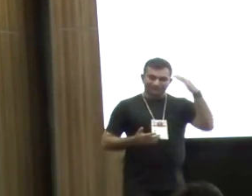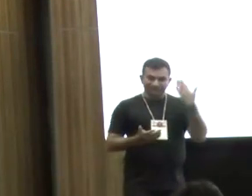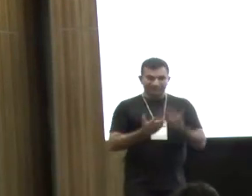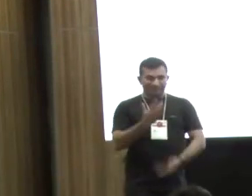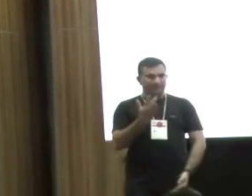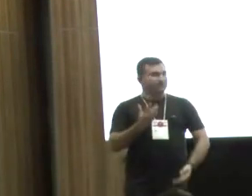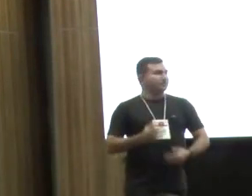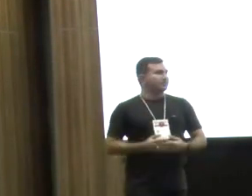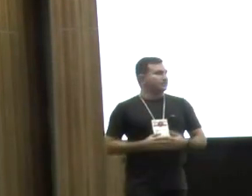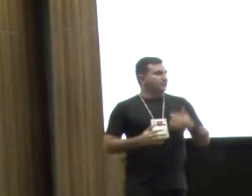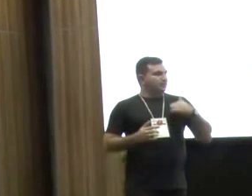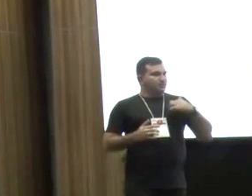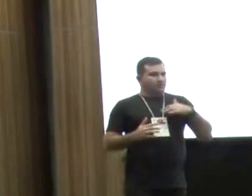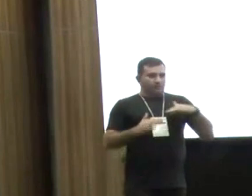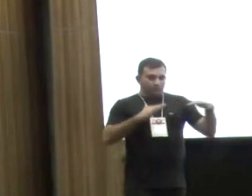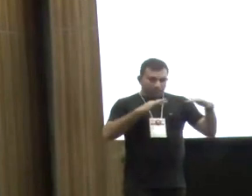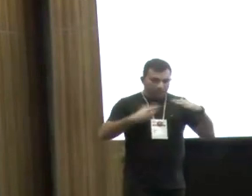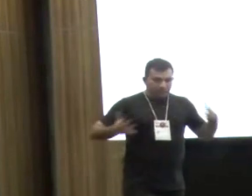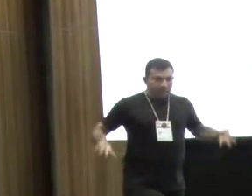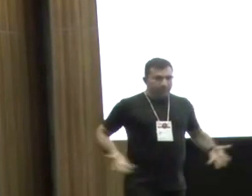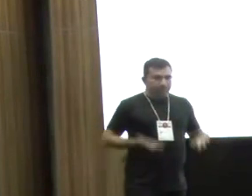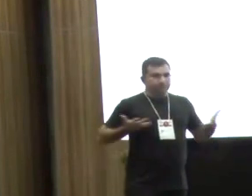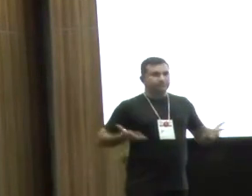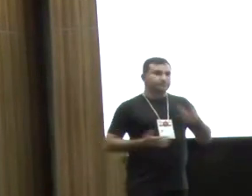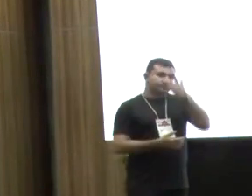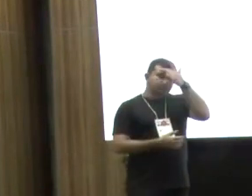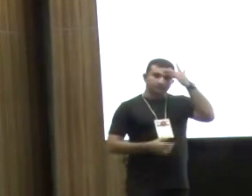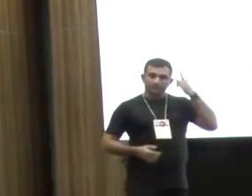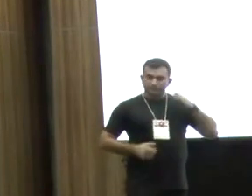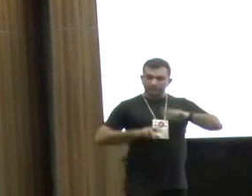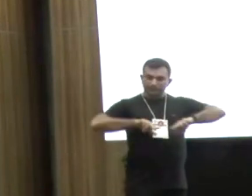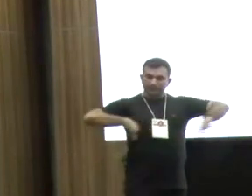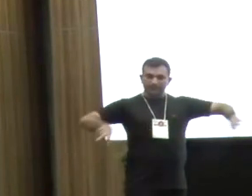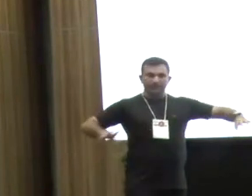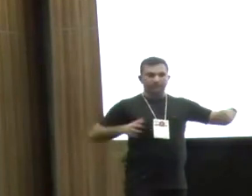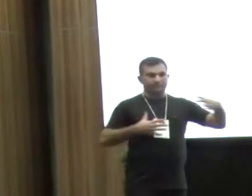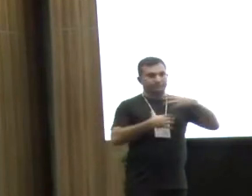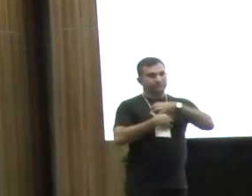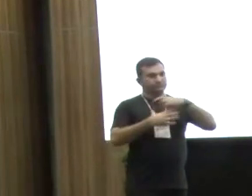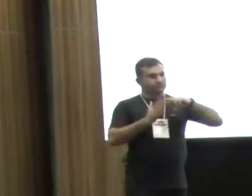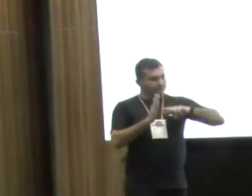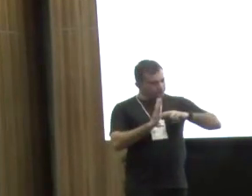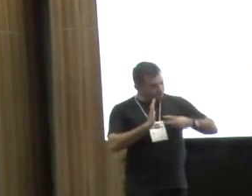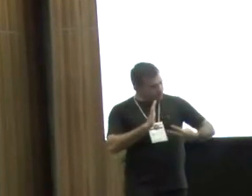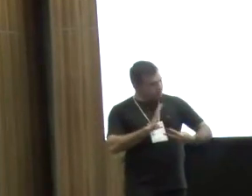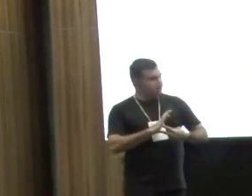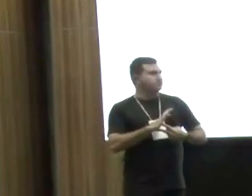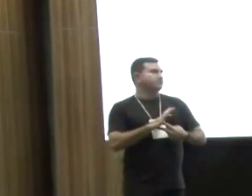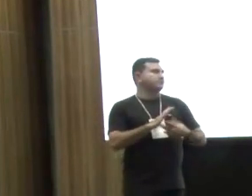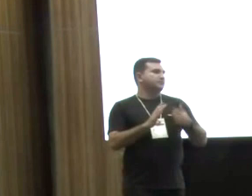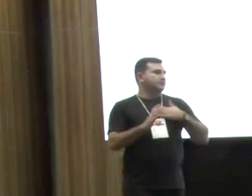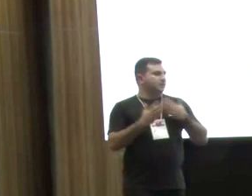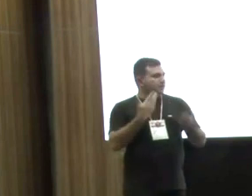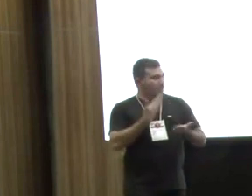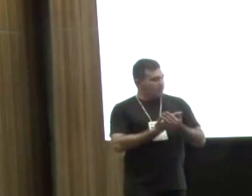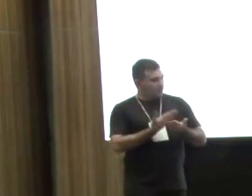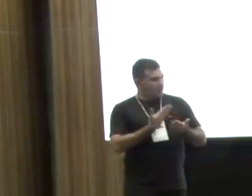Eu mobilizo pessoas para questões significativas, as minhas aulas